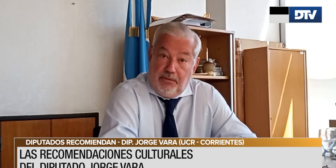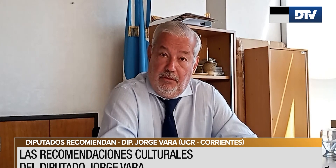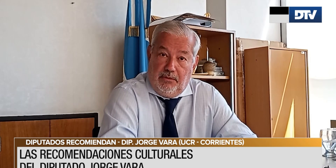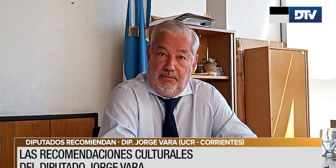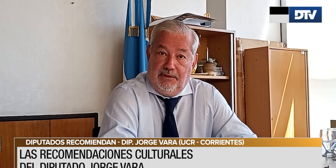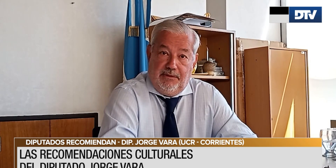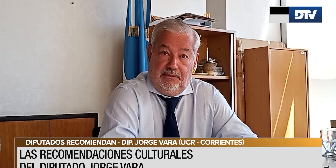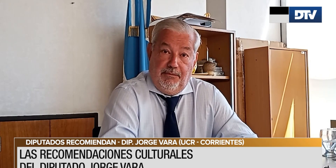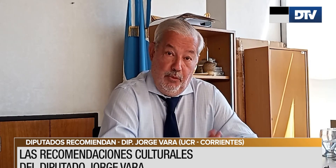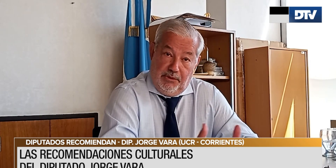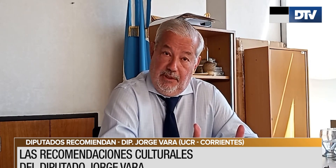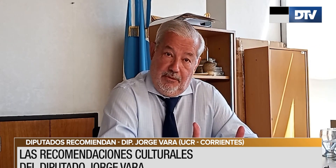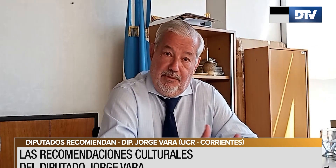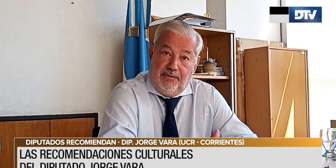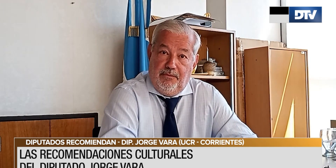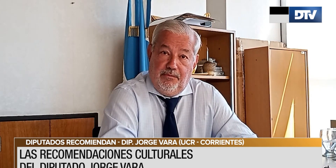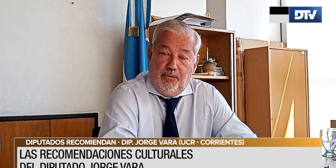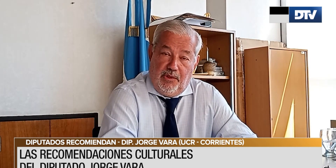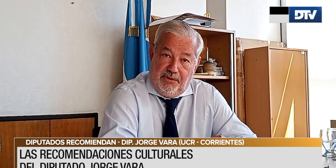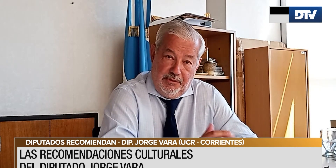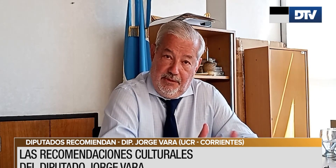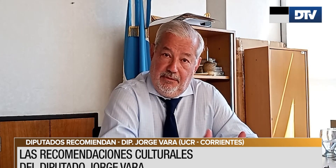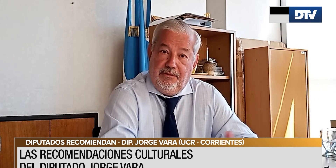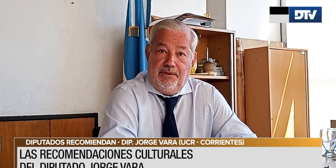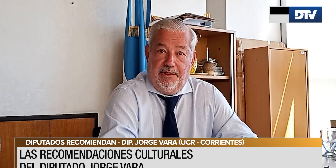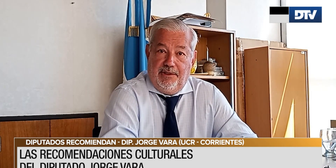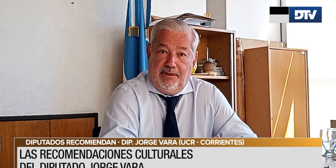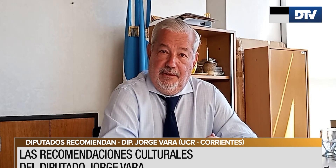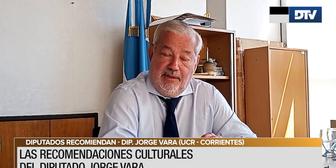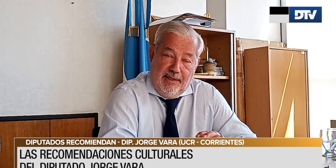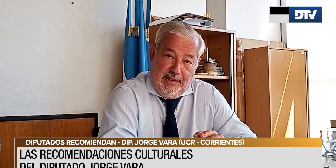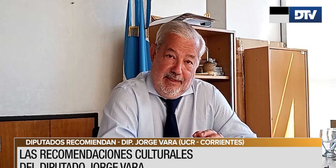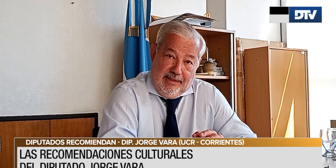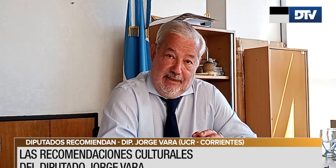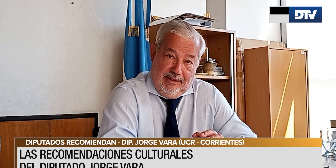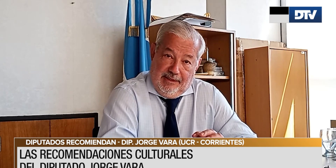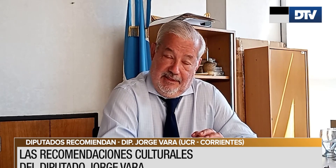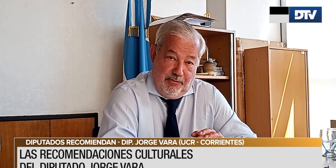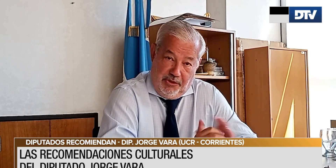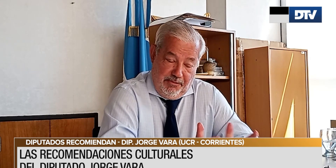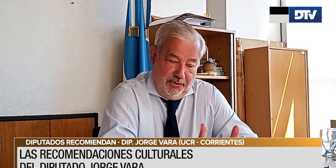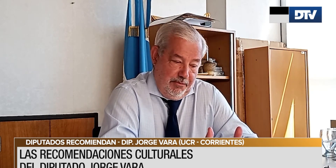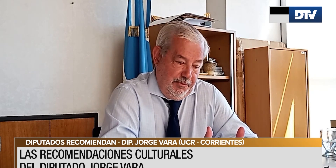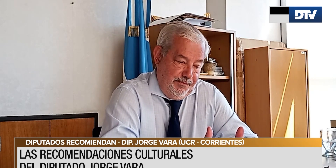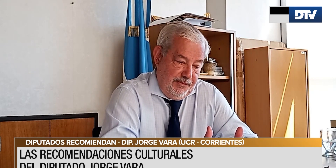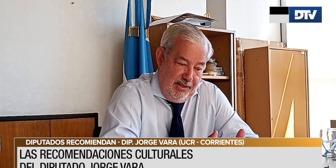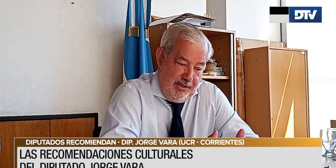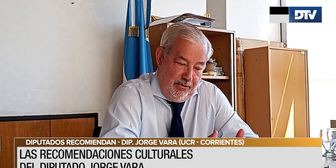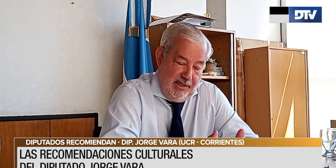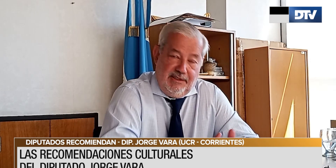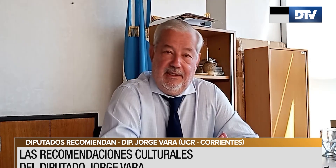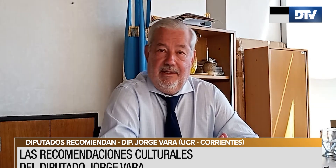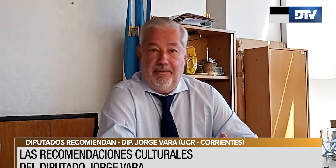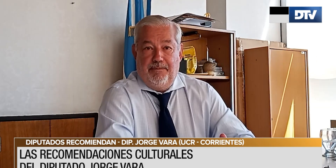conozco, y lo que más me gusta y lo que más vocación tengo, y desde hace muchísimo tiempo. En